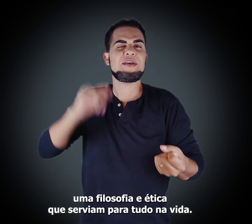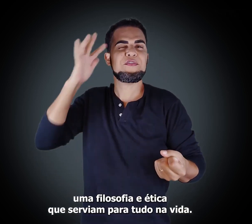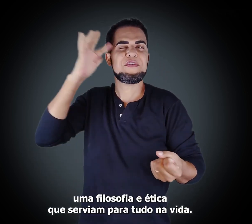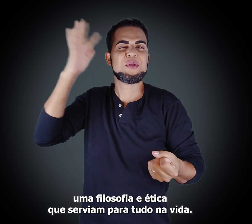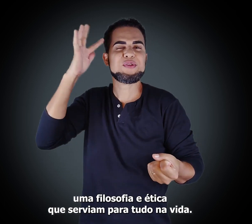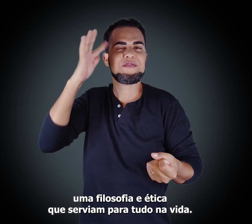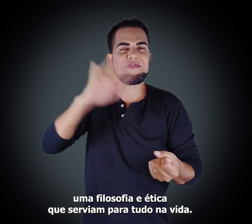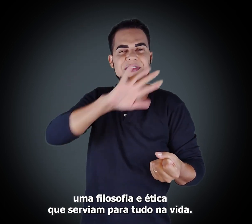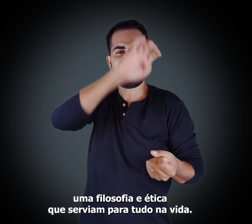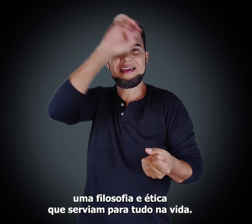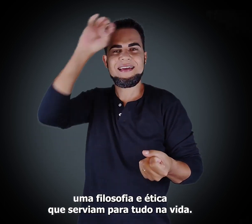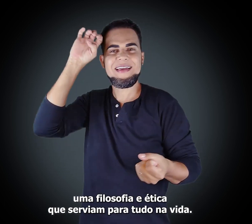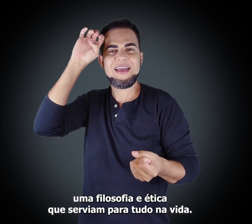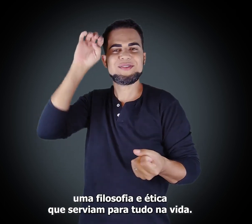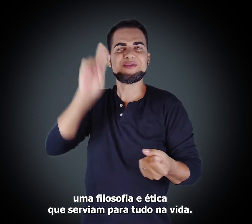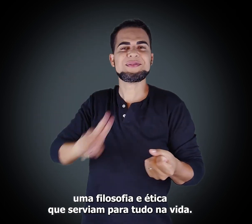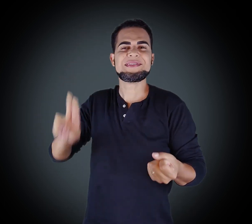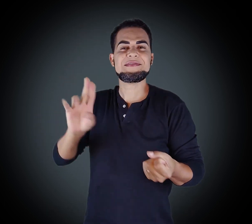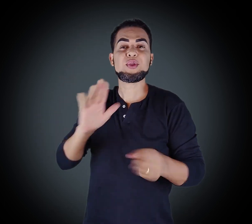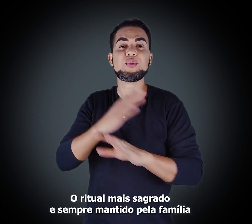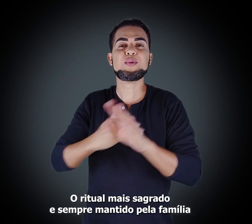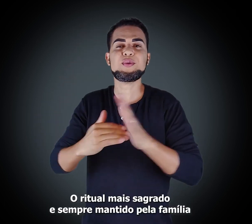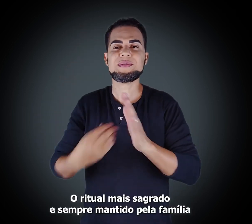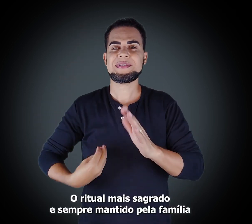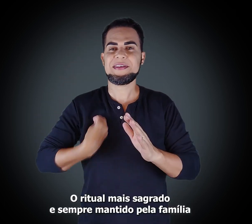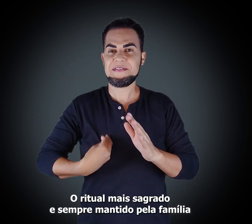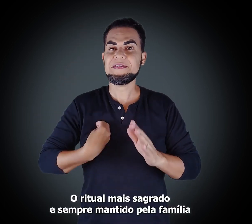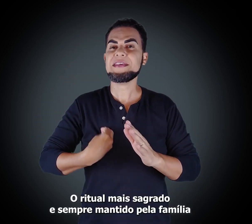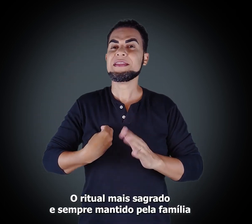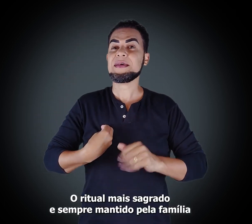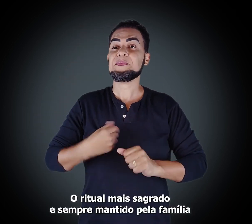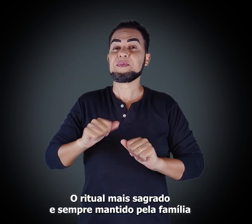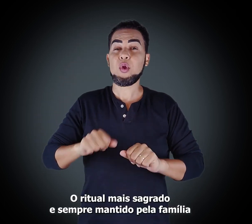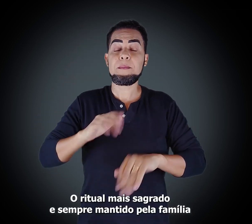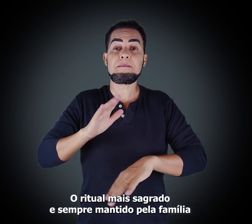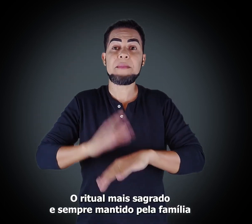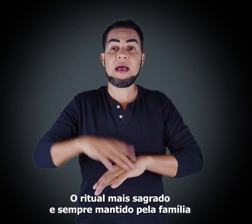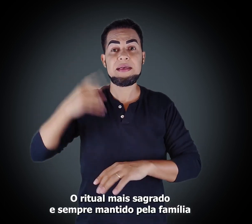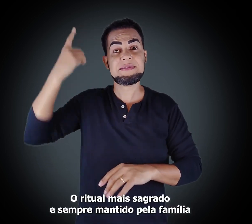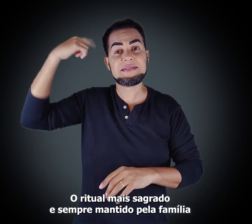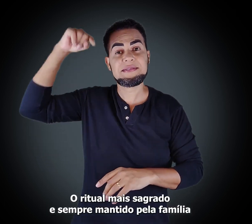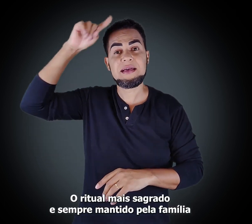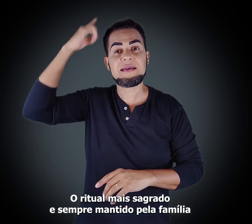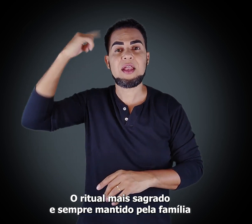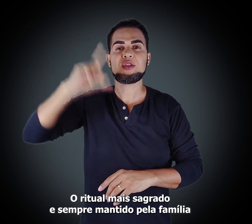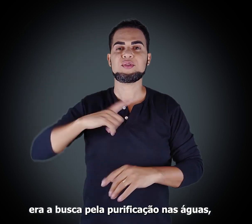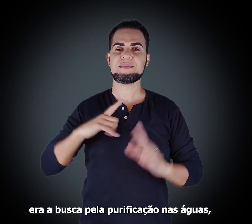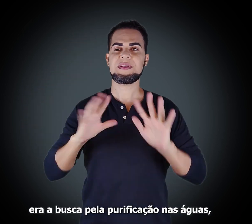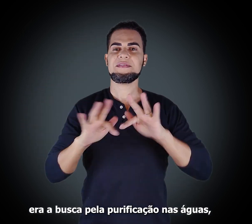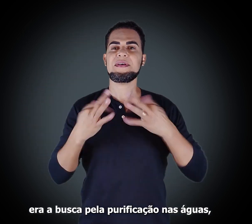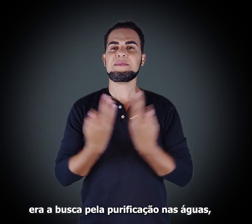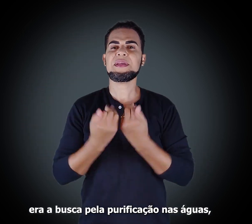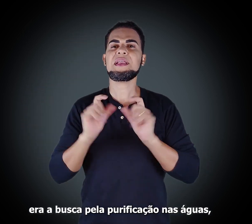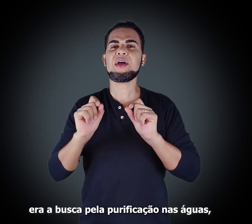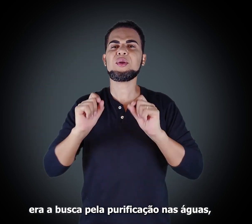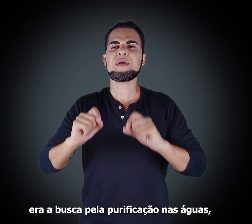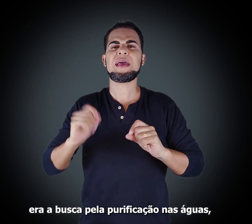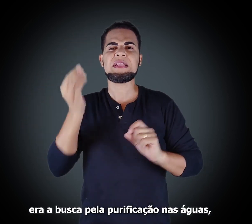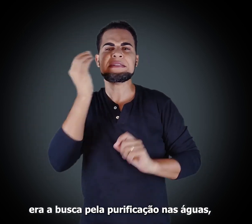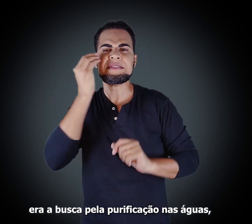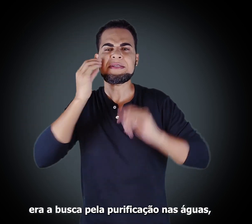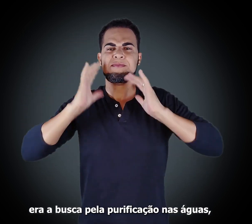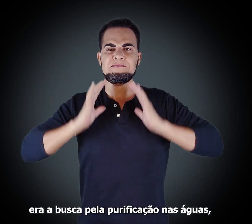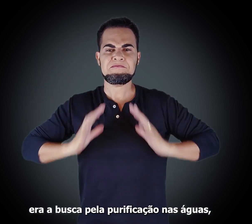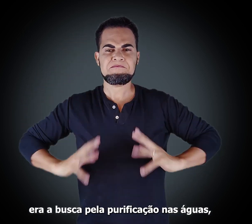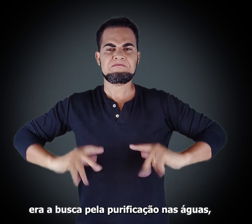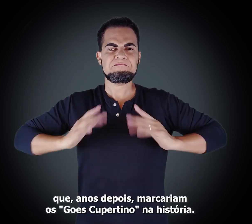e ética que servia para tudo na vida. O ritual mais sagrado e sempre mantido pela família era a busca pela